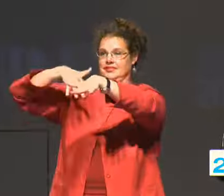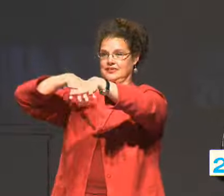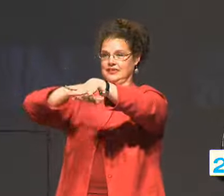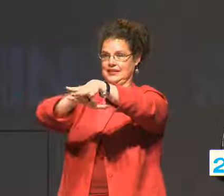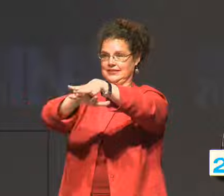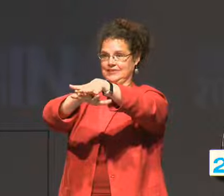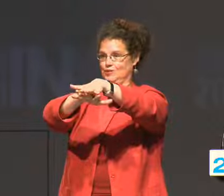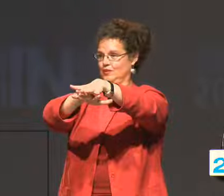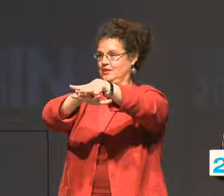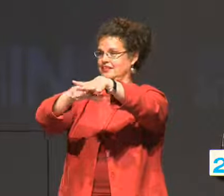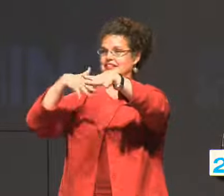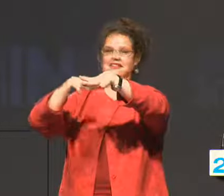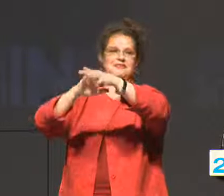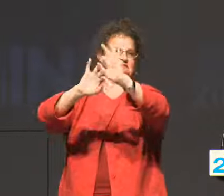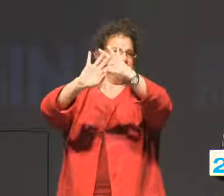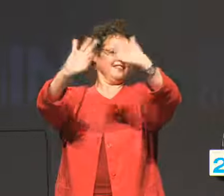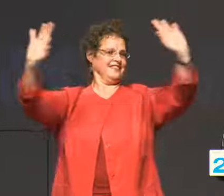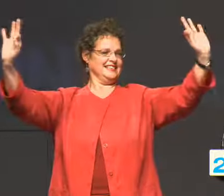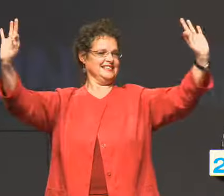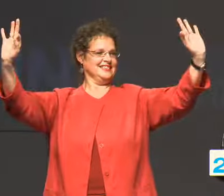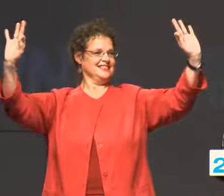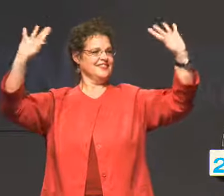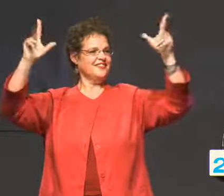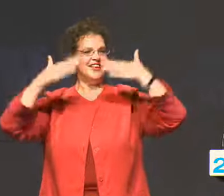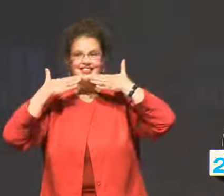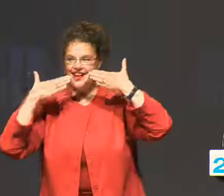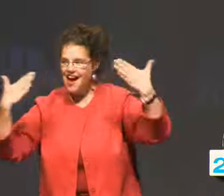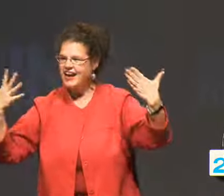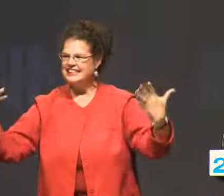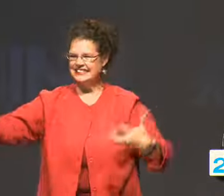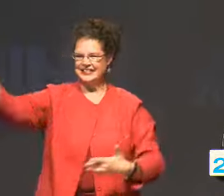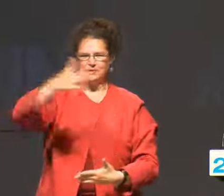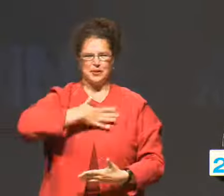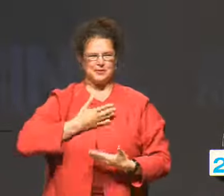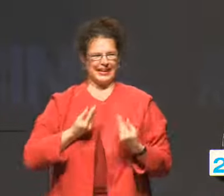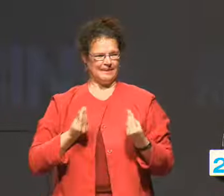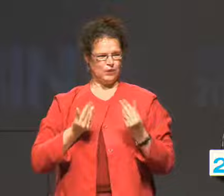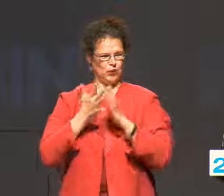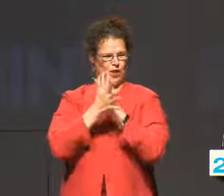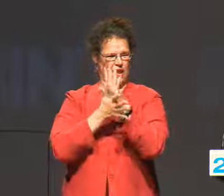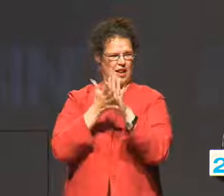richtig. Die Integration vieler Menschen, ja, vielen Dank.